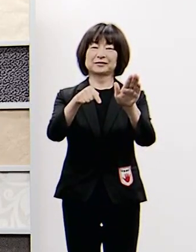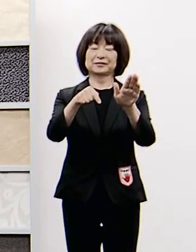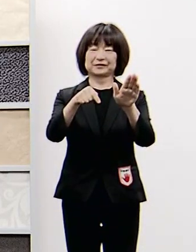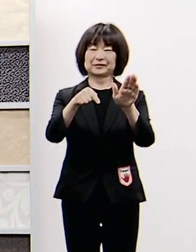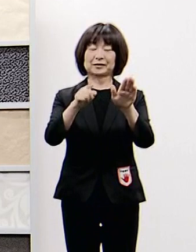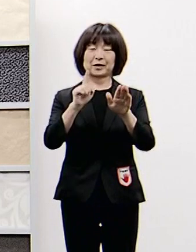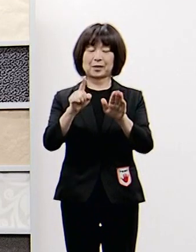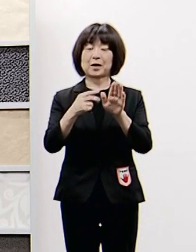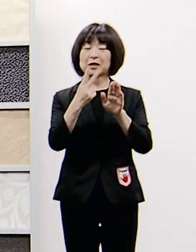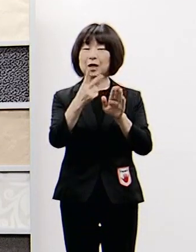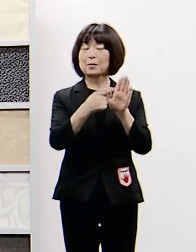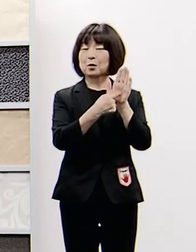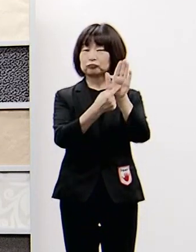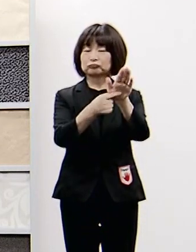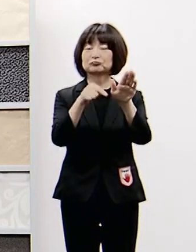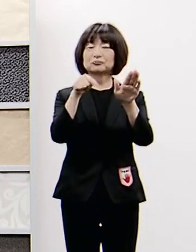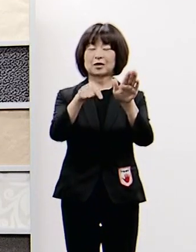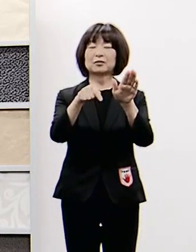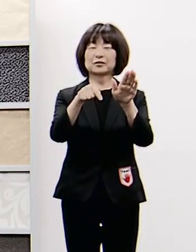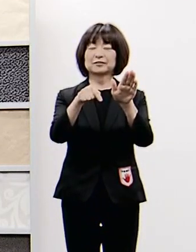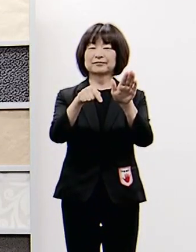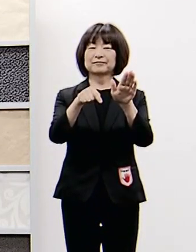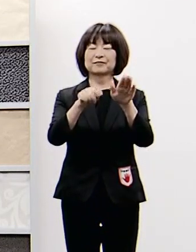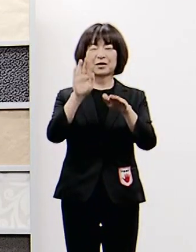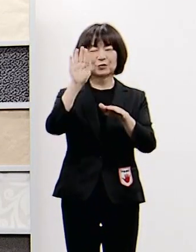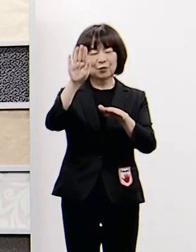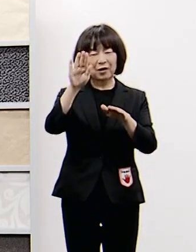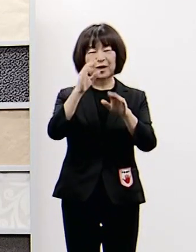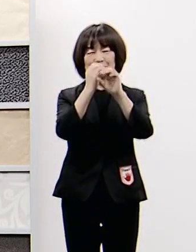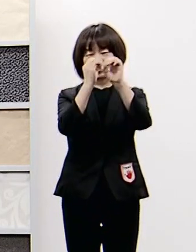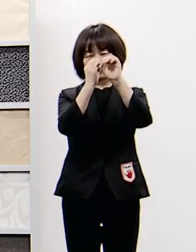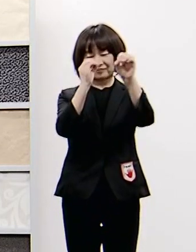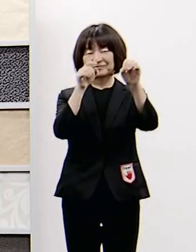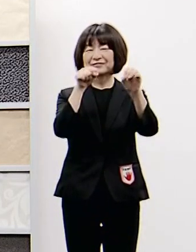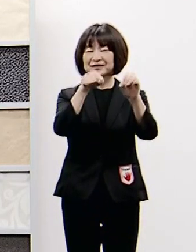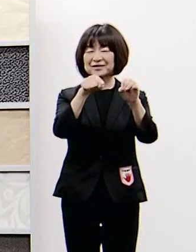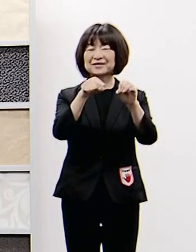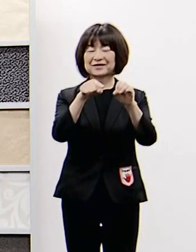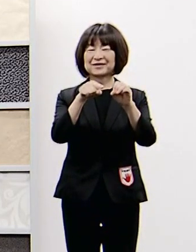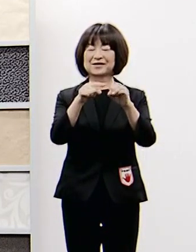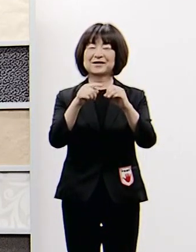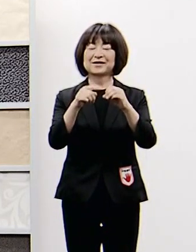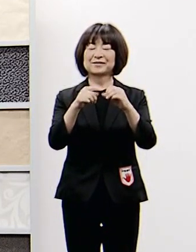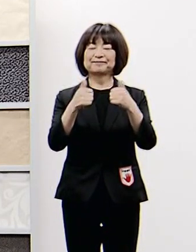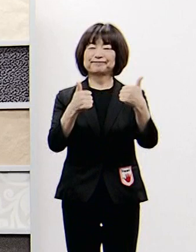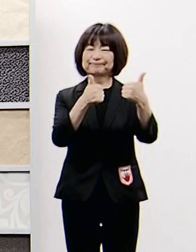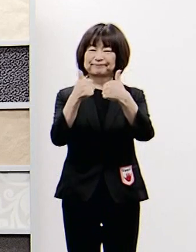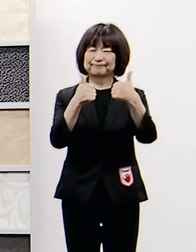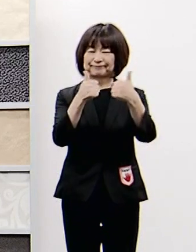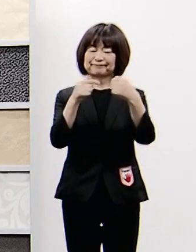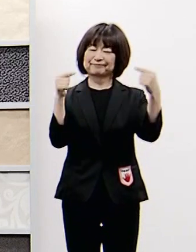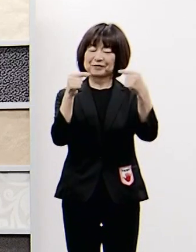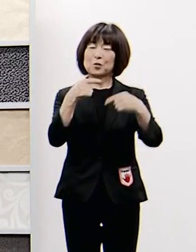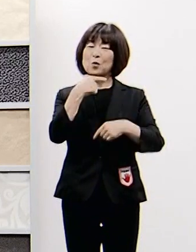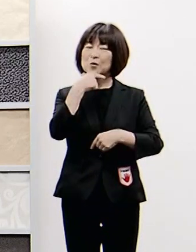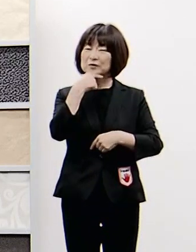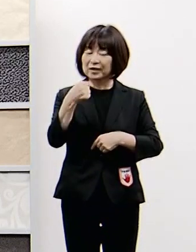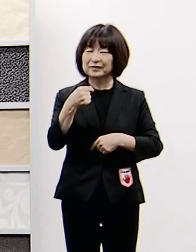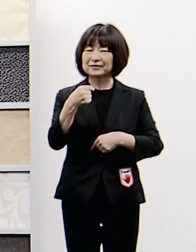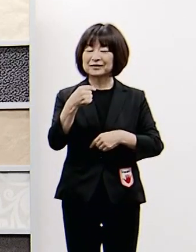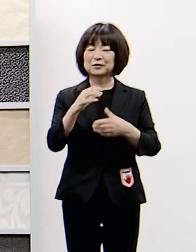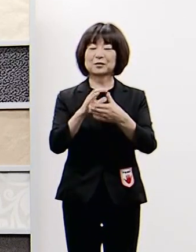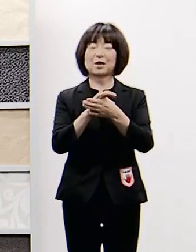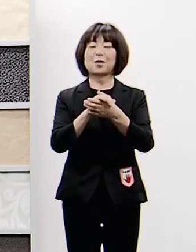はですねまさにその先々に向かって話し合いをさせてくださいとこういう若い